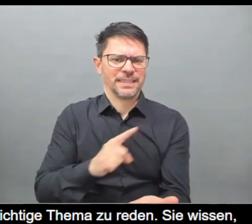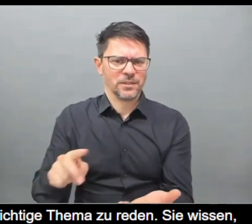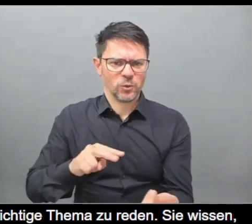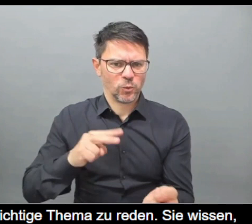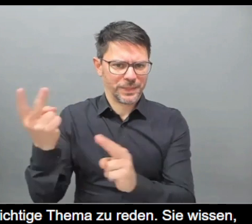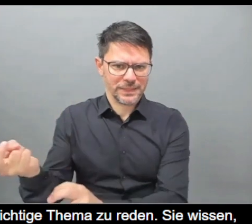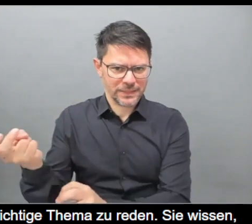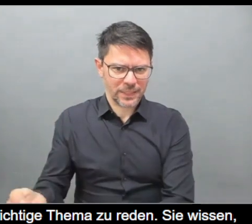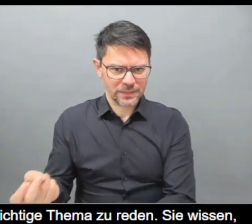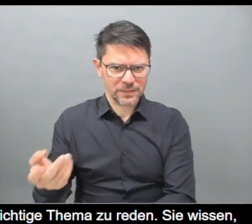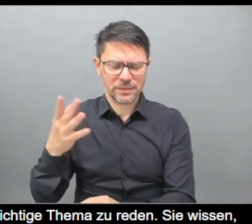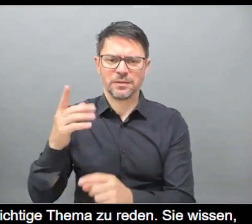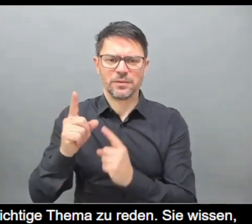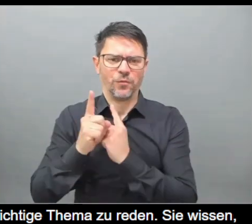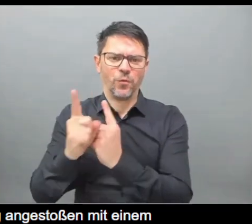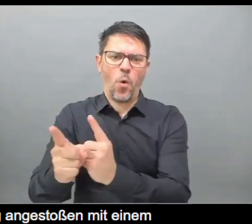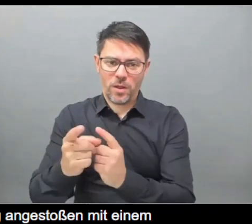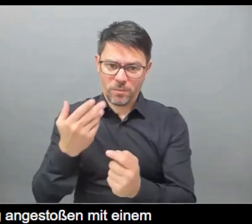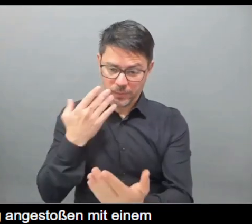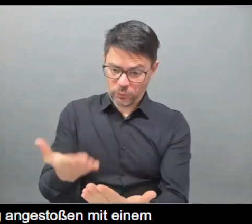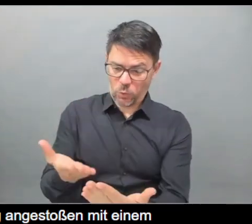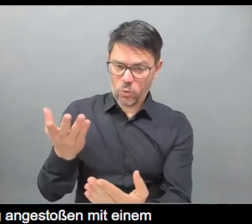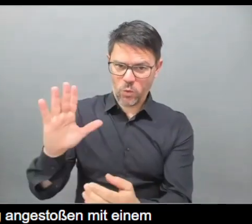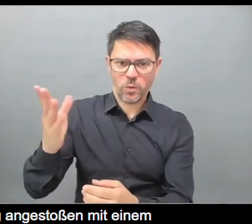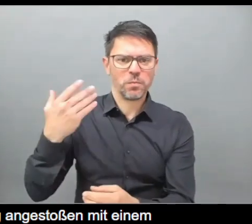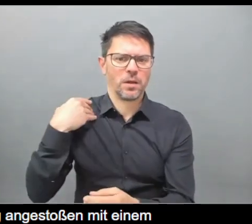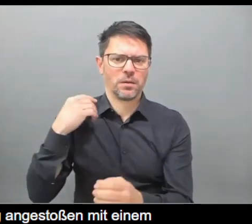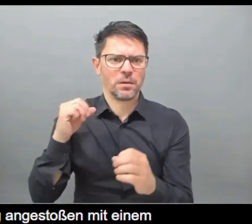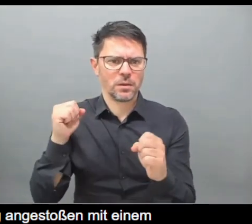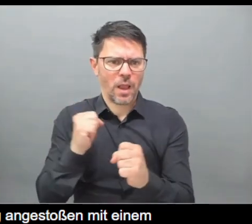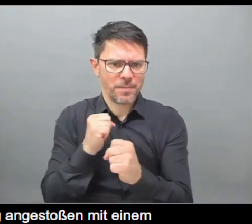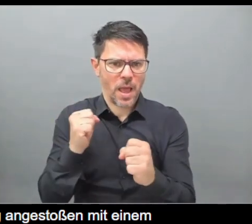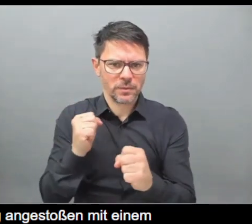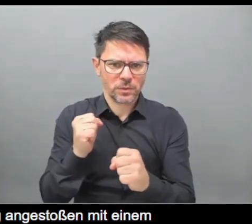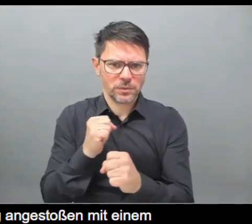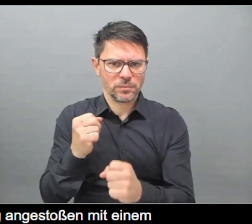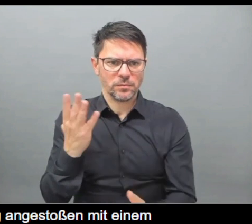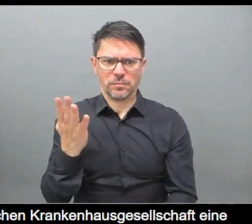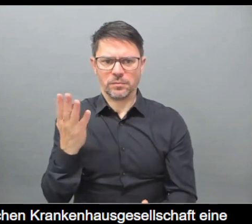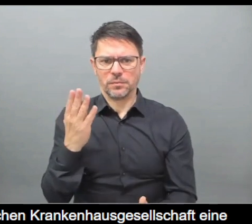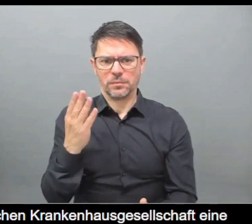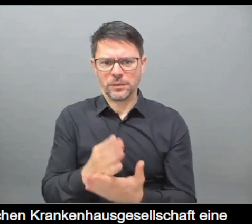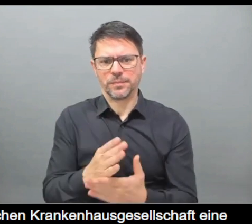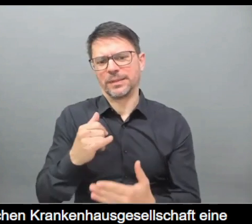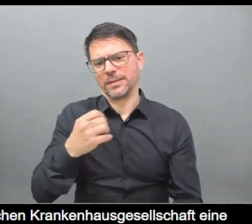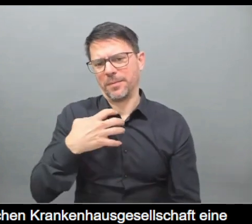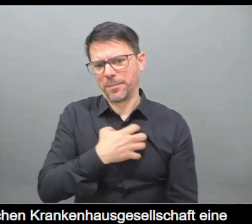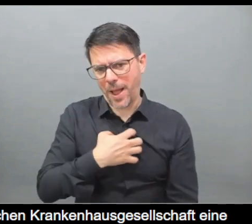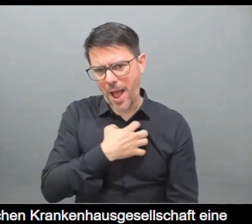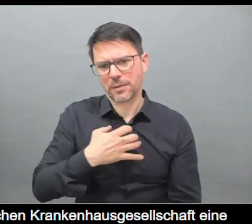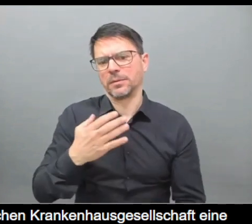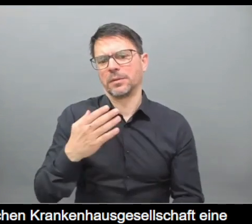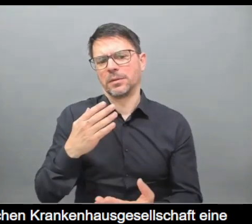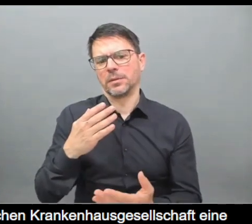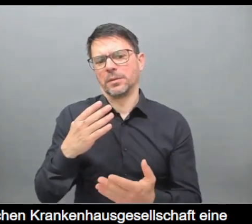Struktur umgebaut werden. Das könnte, je nachdem, wie hart man diese Regeln scharf schaltet, ein Drittel oder sogar fast die